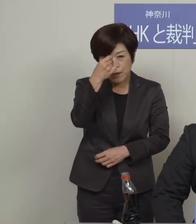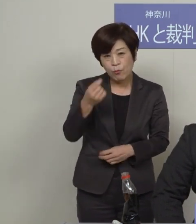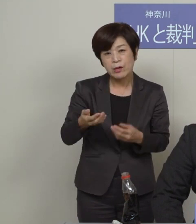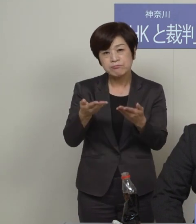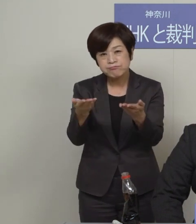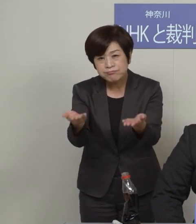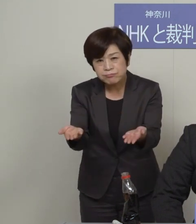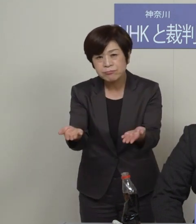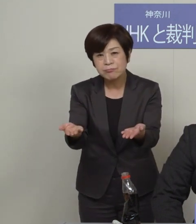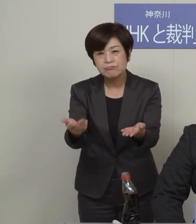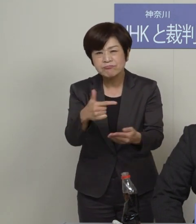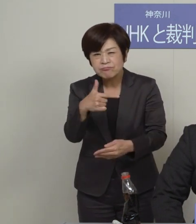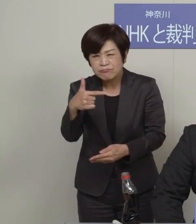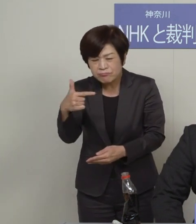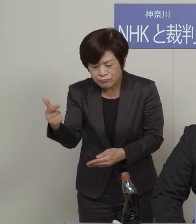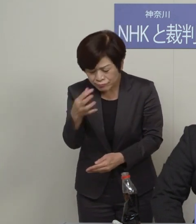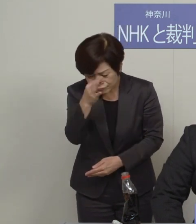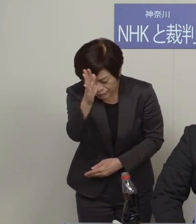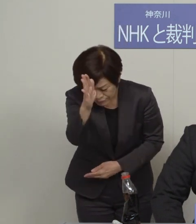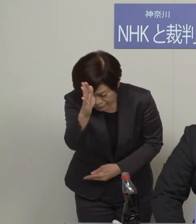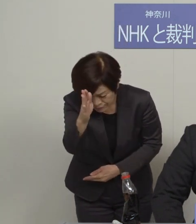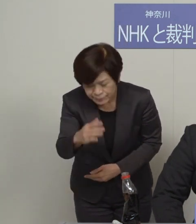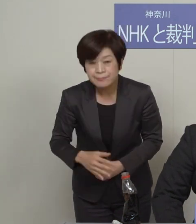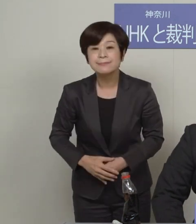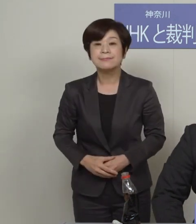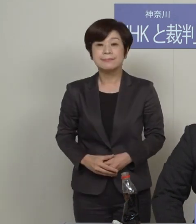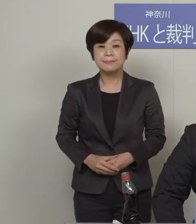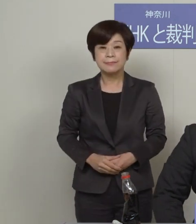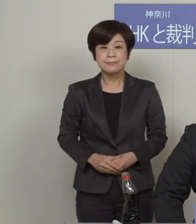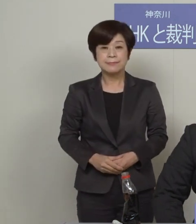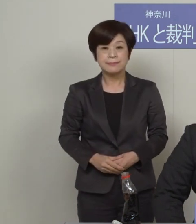けし、大変申し訳ございませんでした。